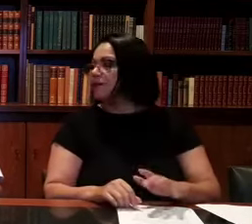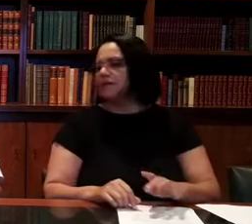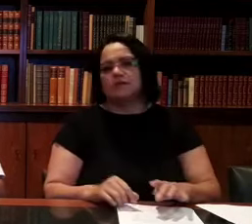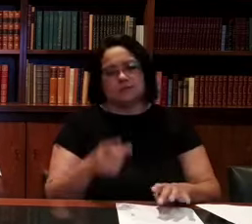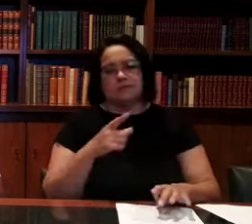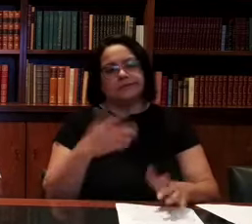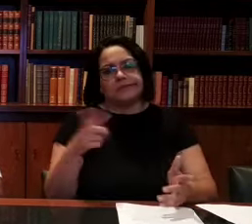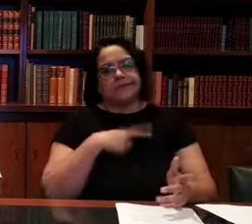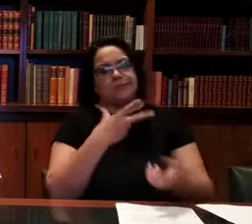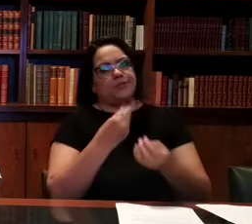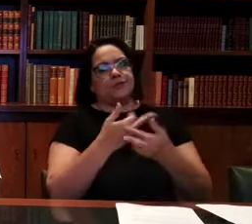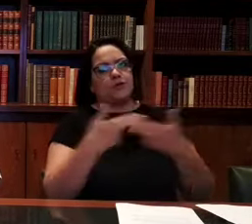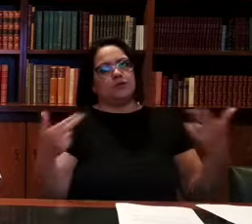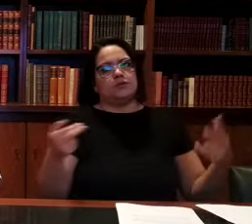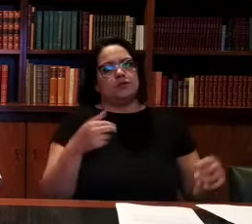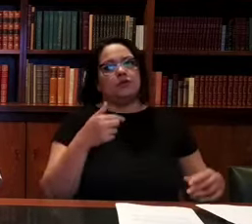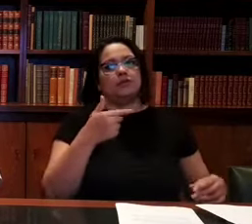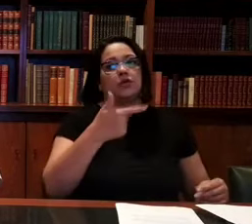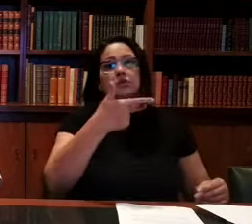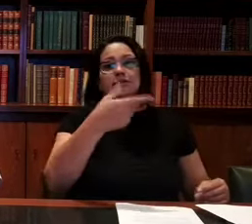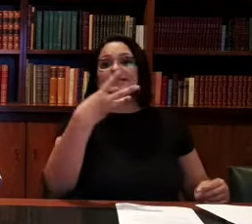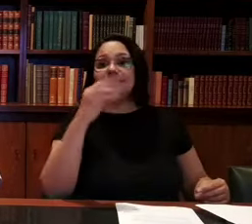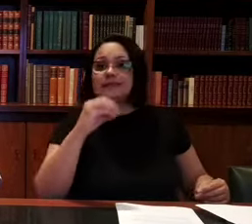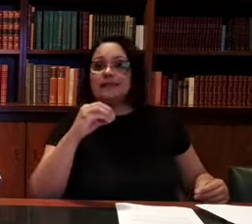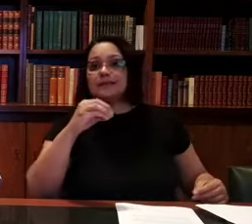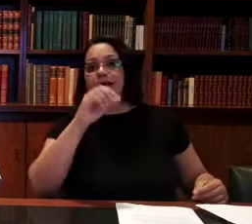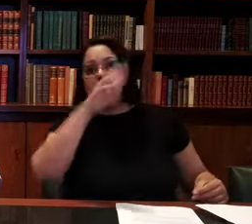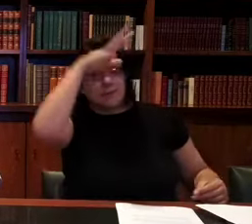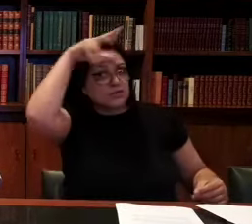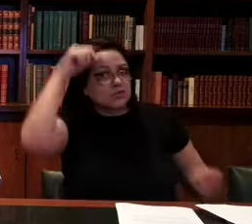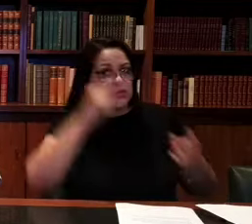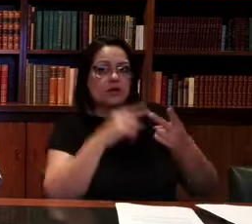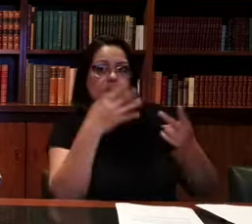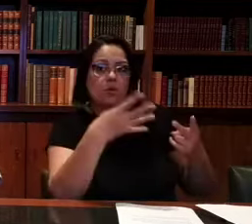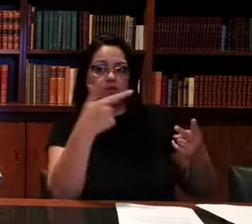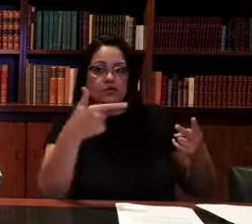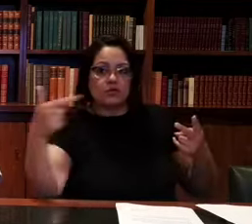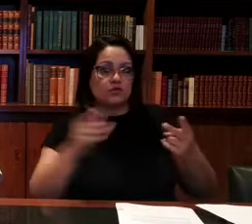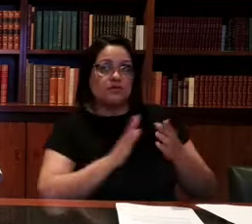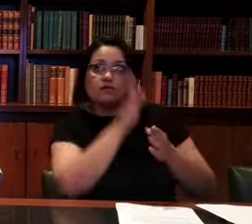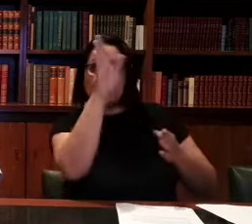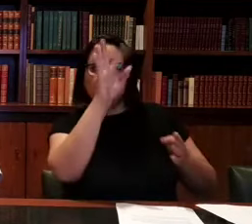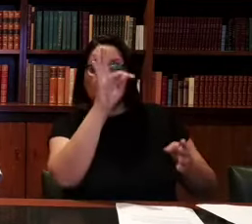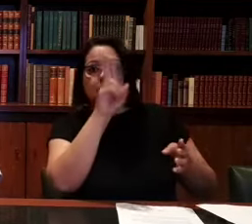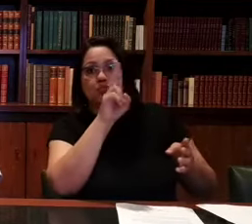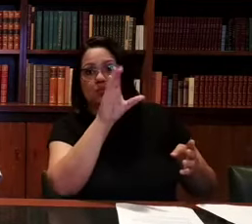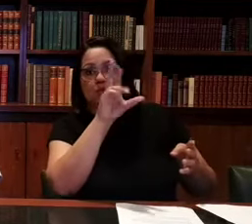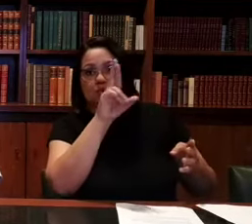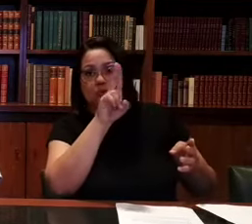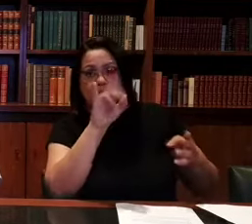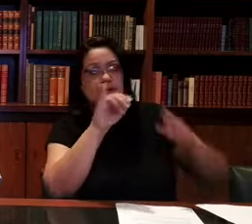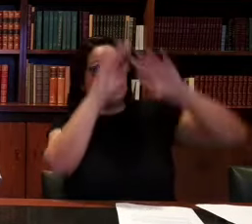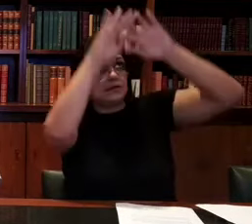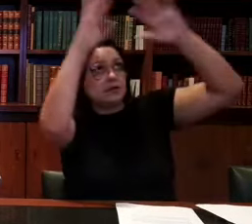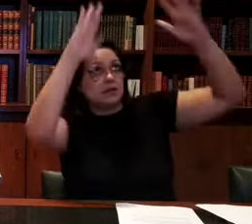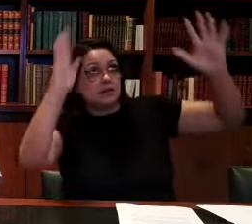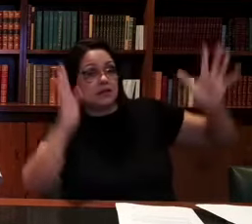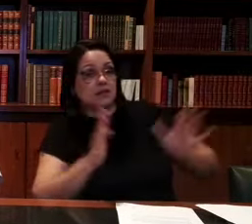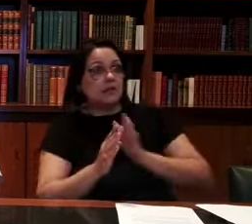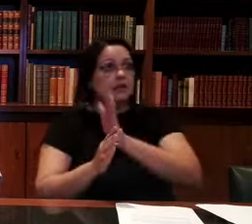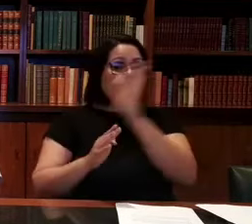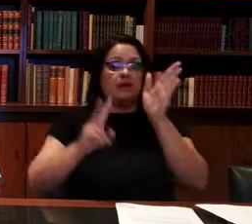muita coisa por exemplo 230 que a Transamazônica 422 que liga que vai para Tucuruí que no final das contas é uma ligação lá para o porto de